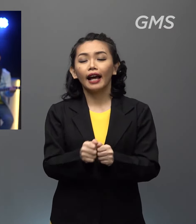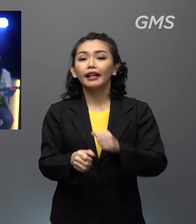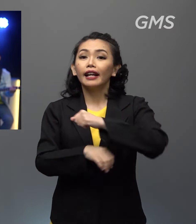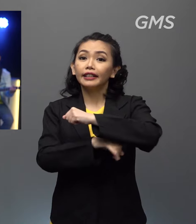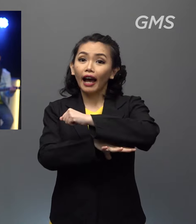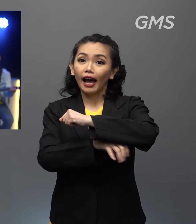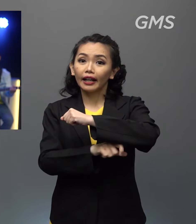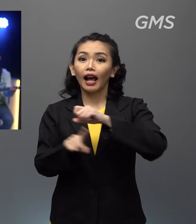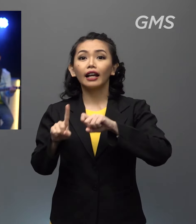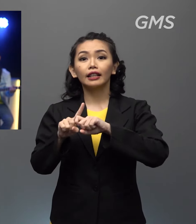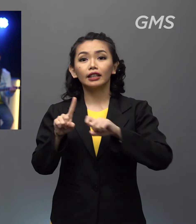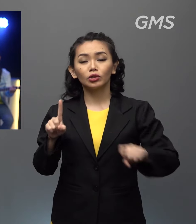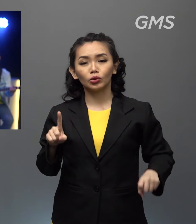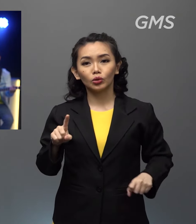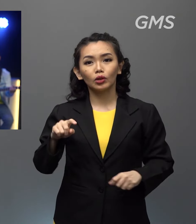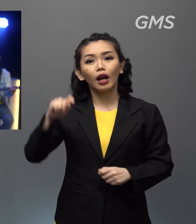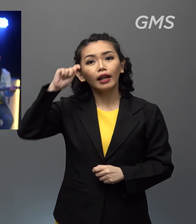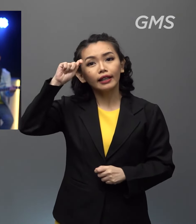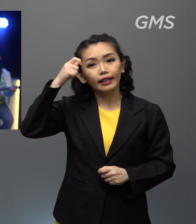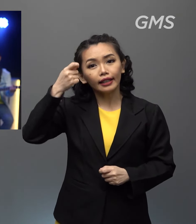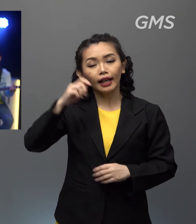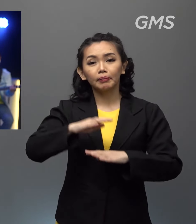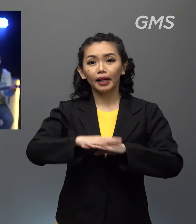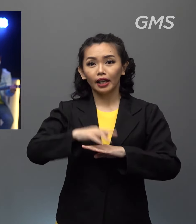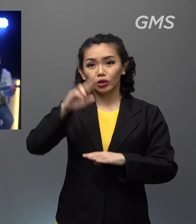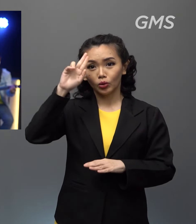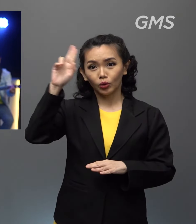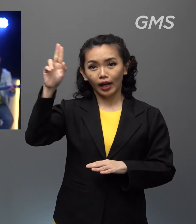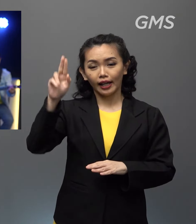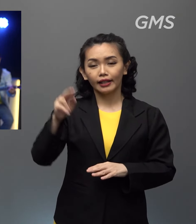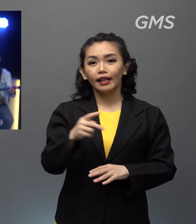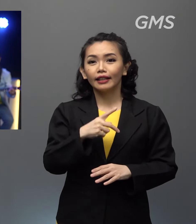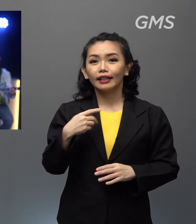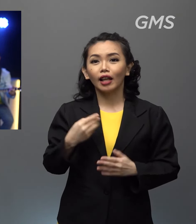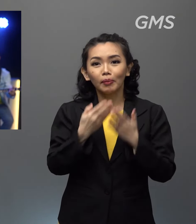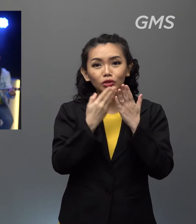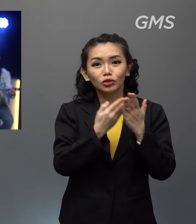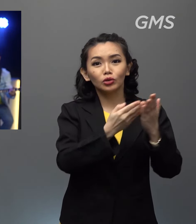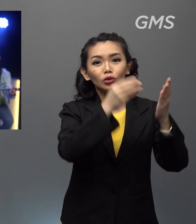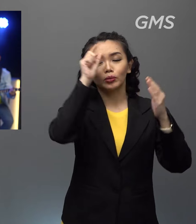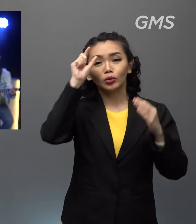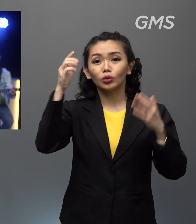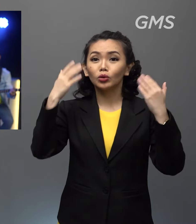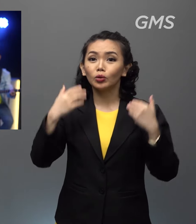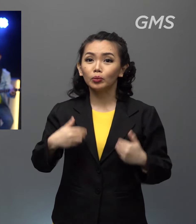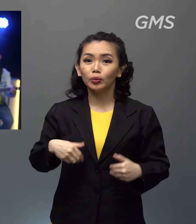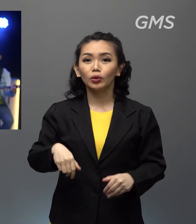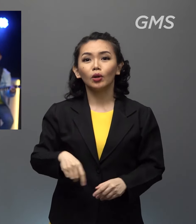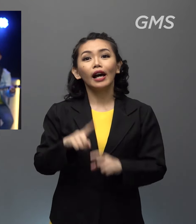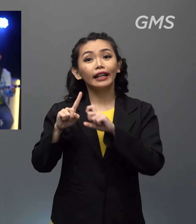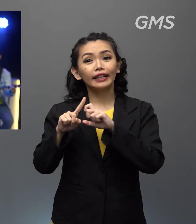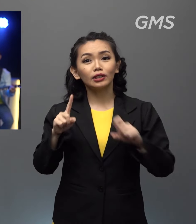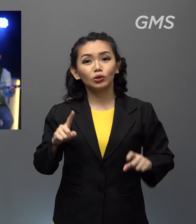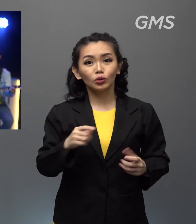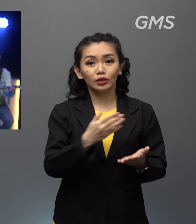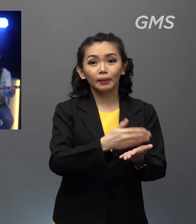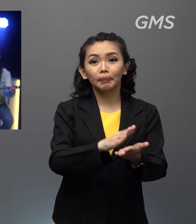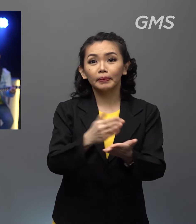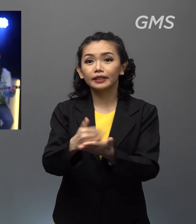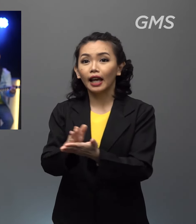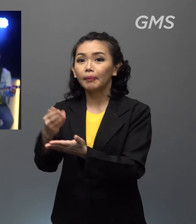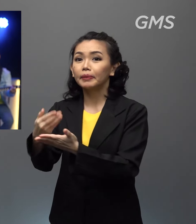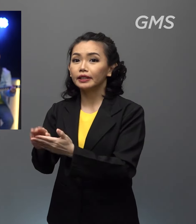minumnya menjadi peringatan akan aku. Kita mau mengucap syukur buat tubuh Kristus yang terpecah, darahnya yang tercurah.